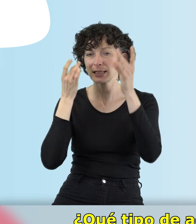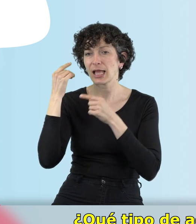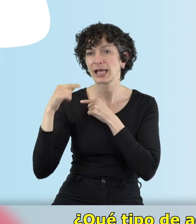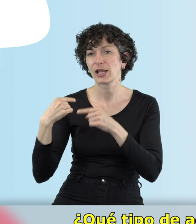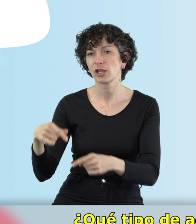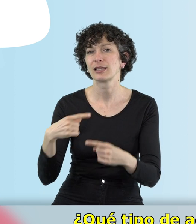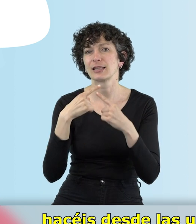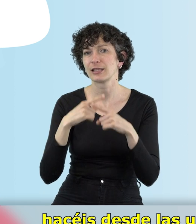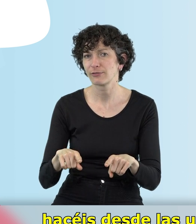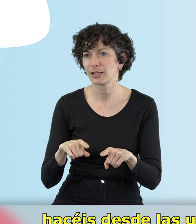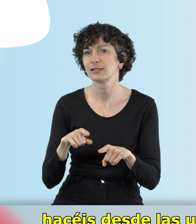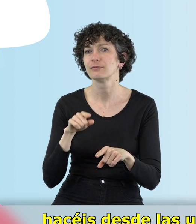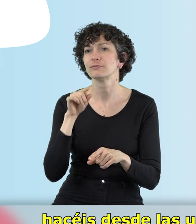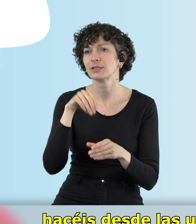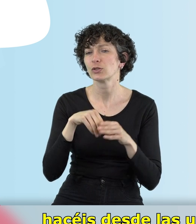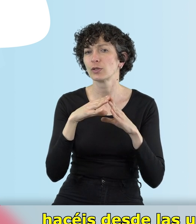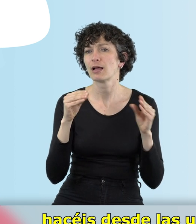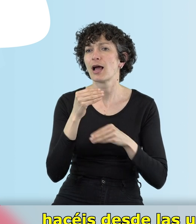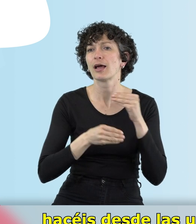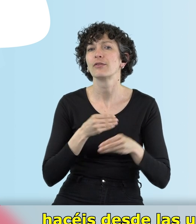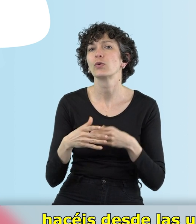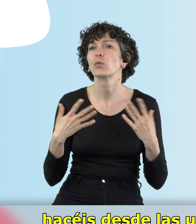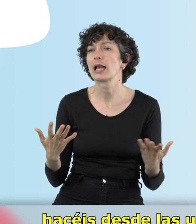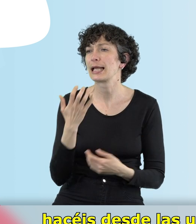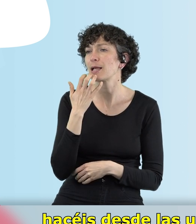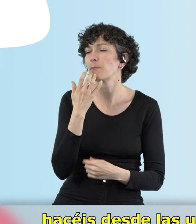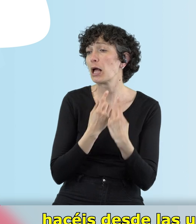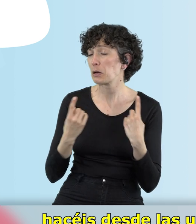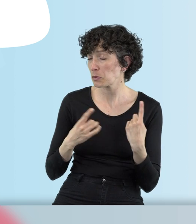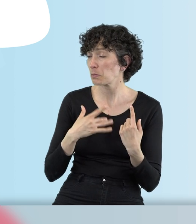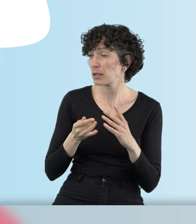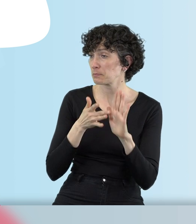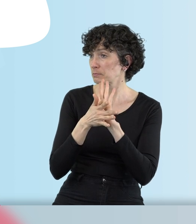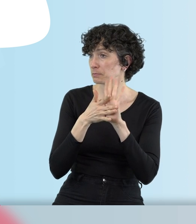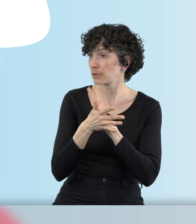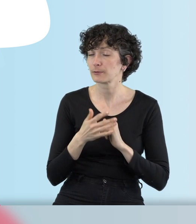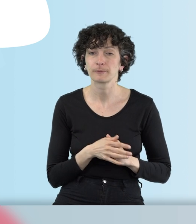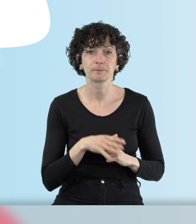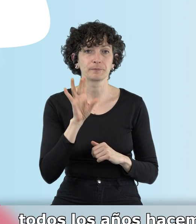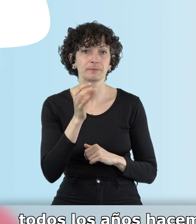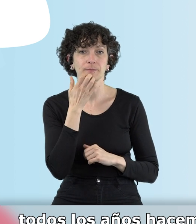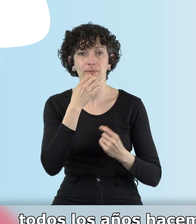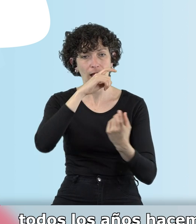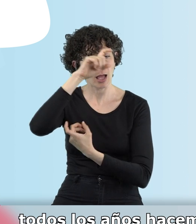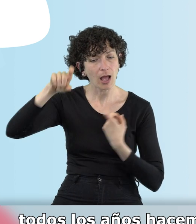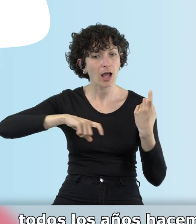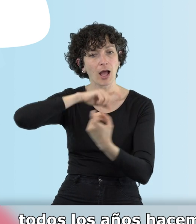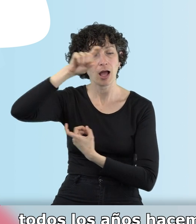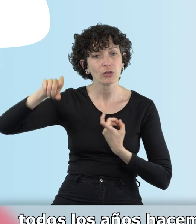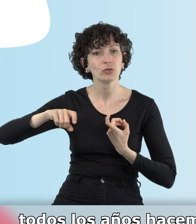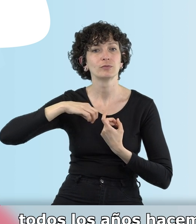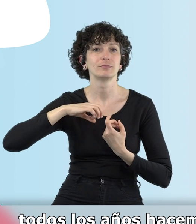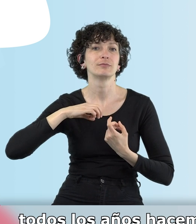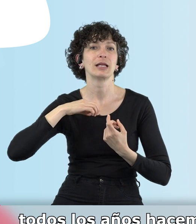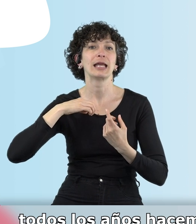actividades intergeneracionales hacéis desde las universidades? ¿Nos podías poner algún ejemplo? Pues sí, por ejemplo, todos los años hacemos